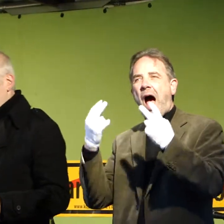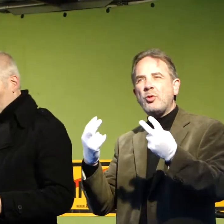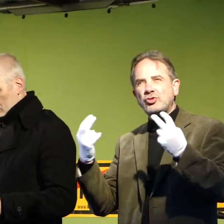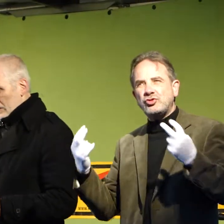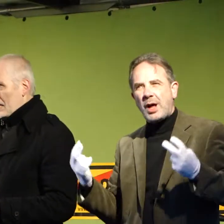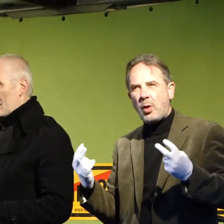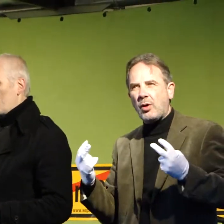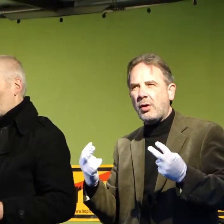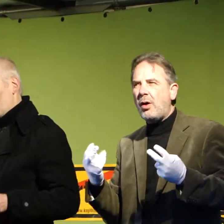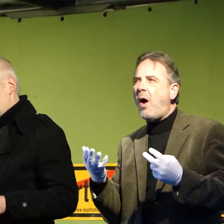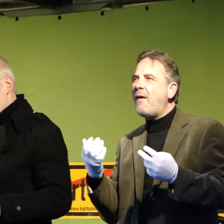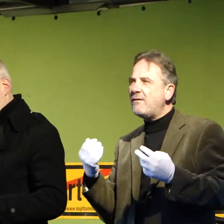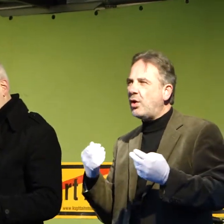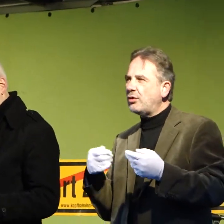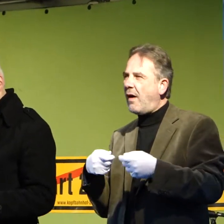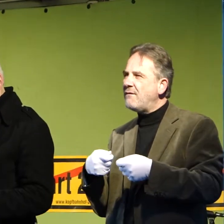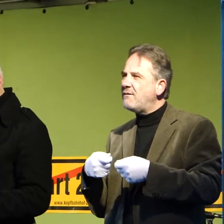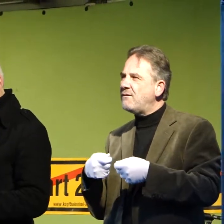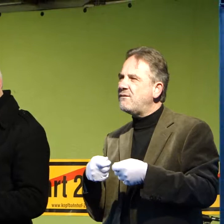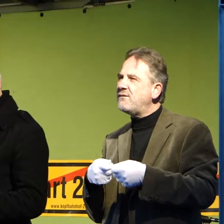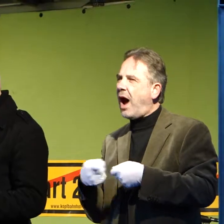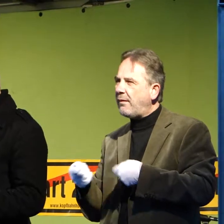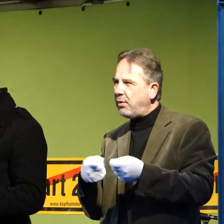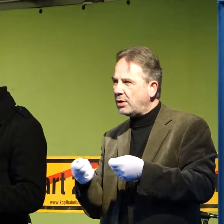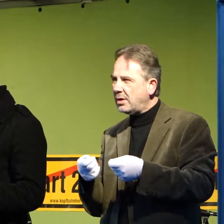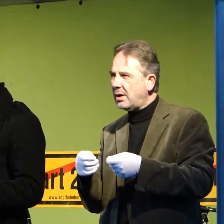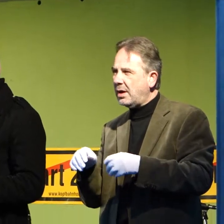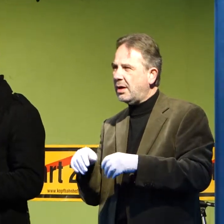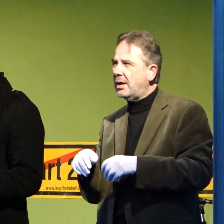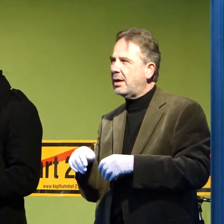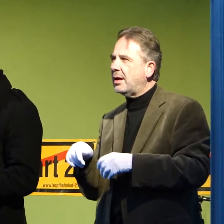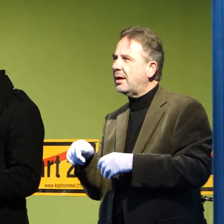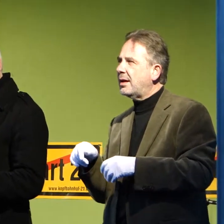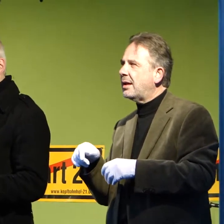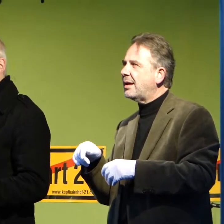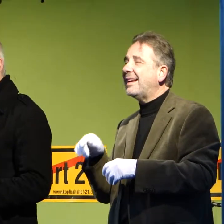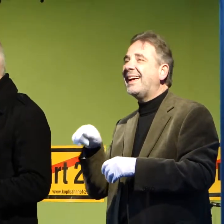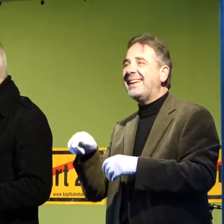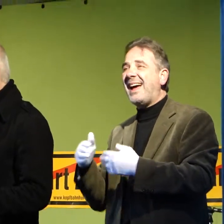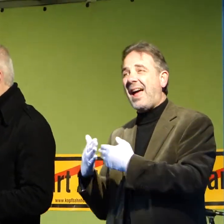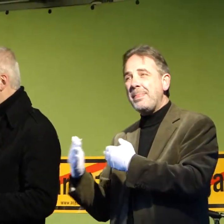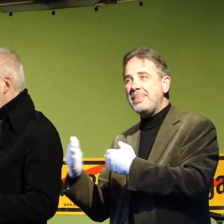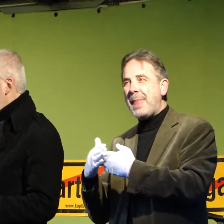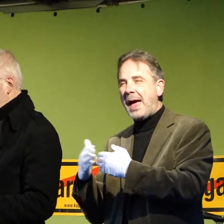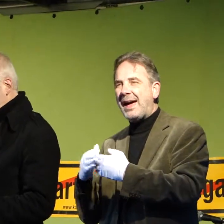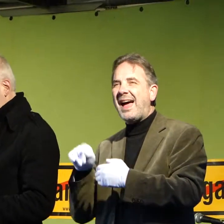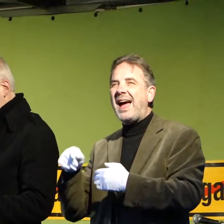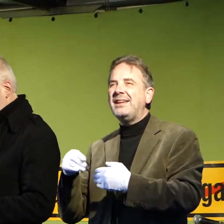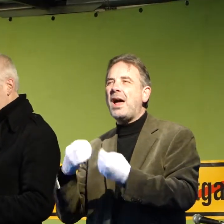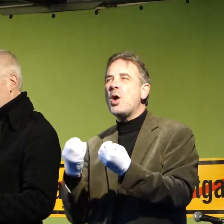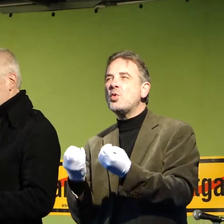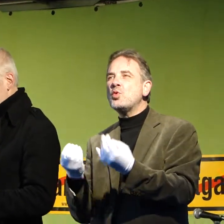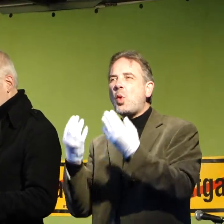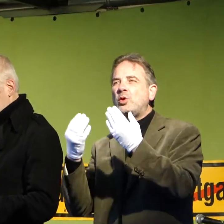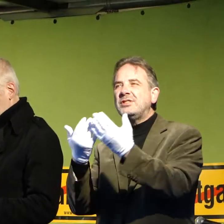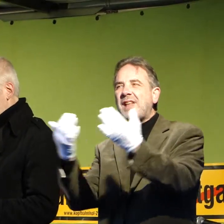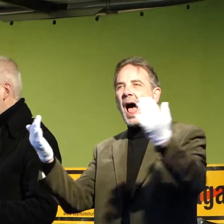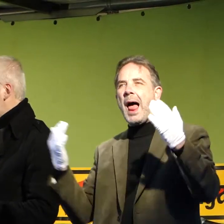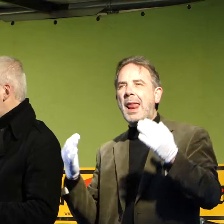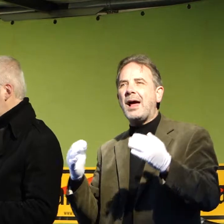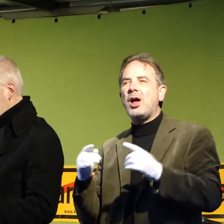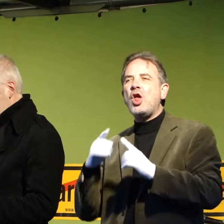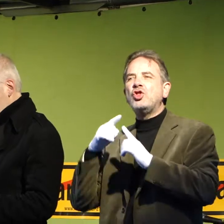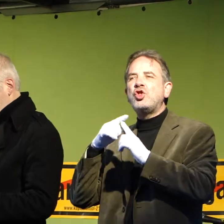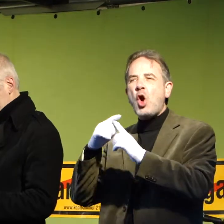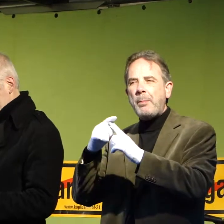in Frankfurt begonnen haben und die dort noch läuft, ganz in der Nähe, nämlich in der Kunsthalle in Tübingen, besichtigen. Und